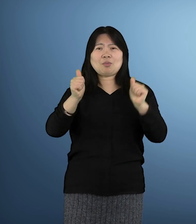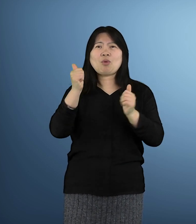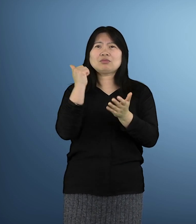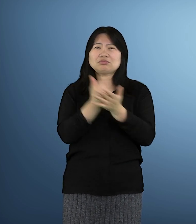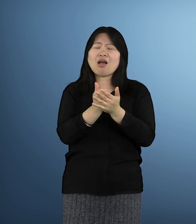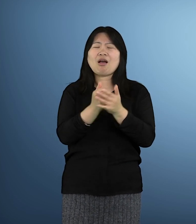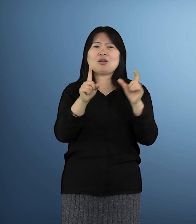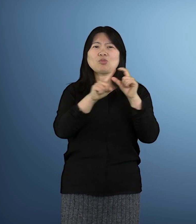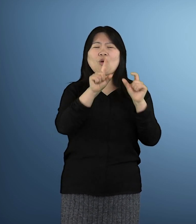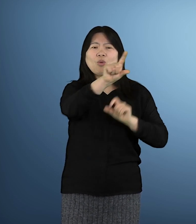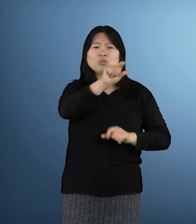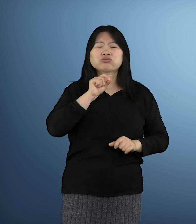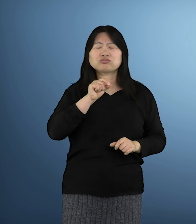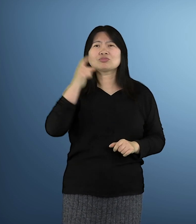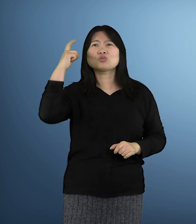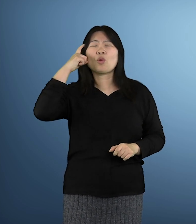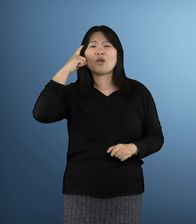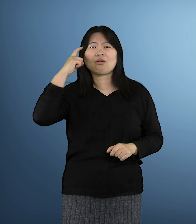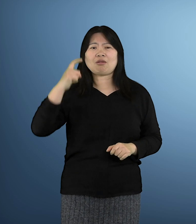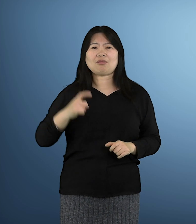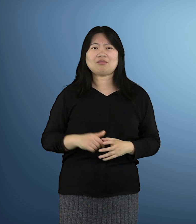재판장이라는 수식어를 했을까요?